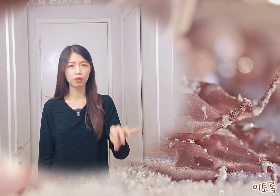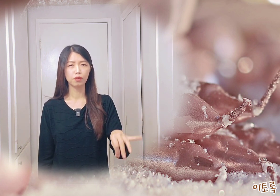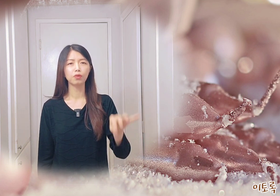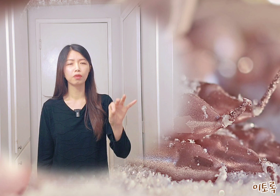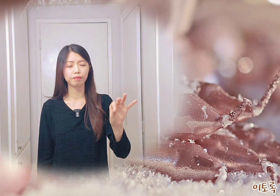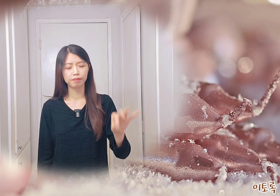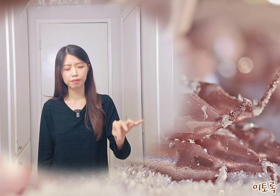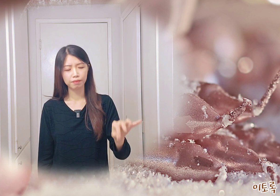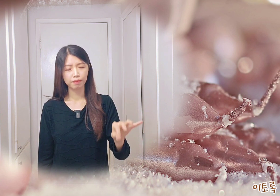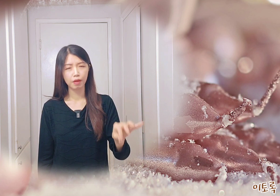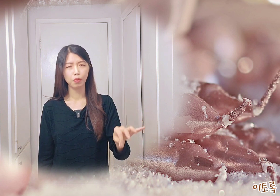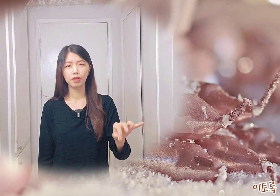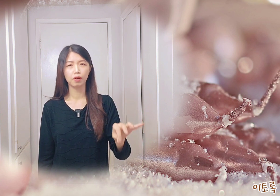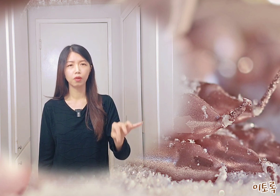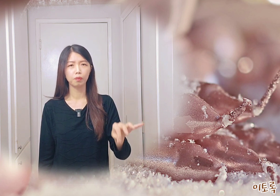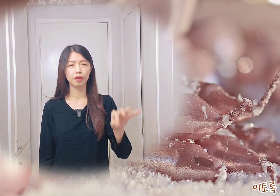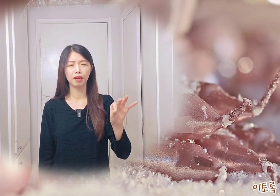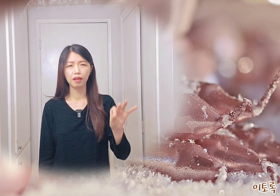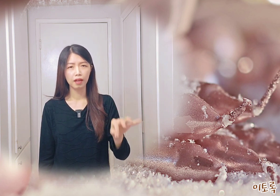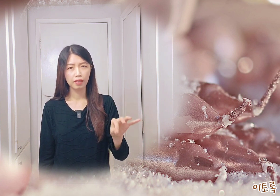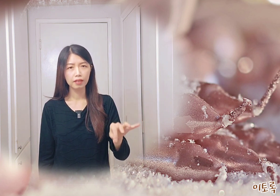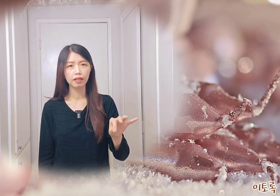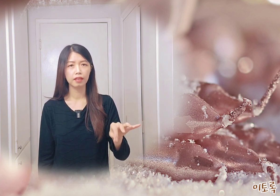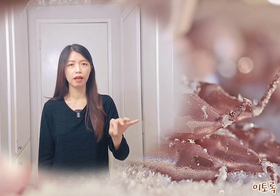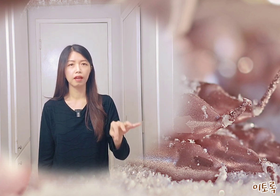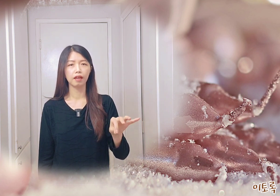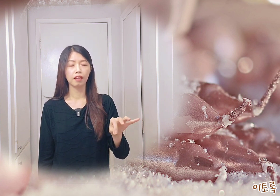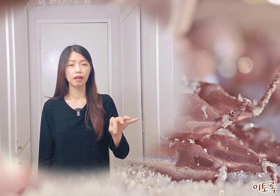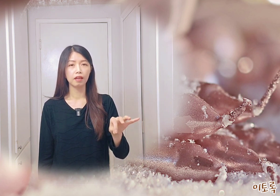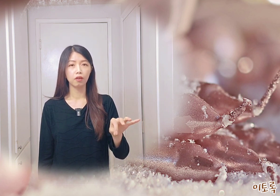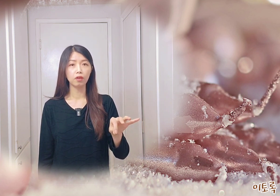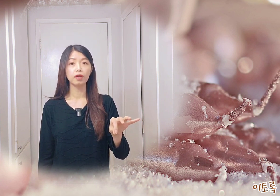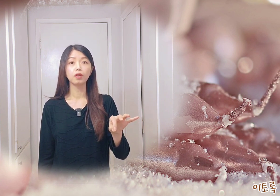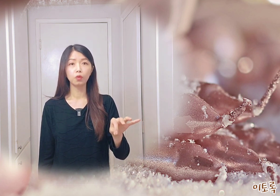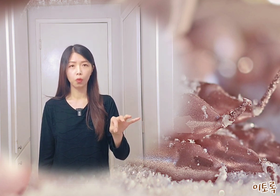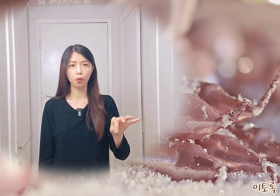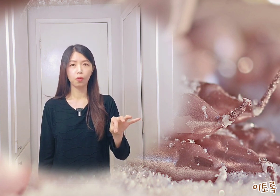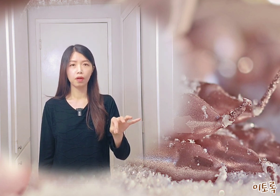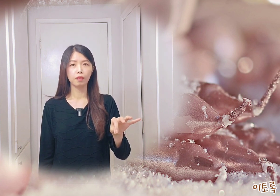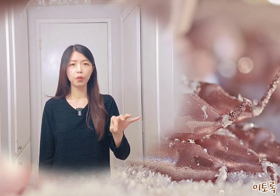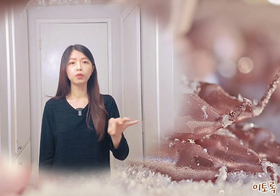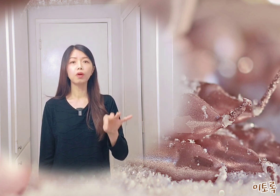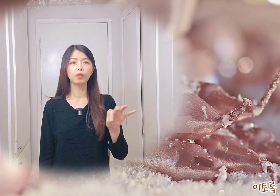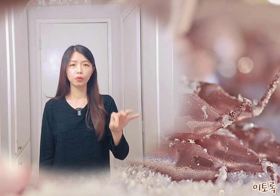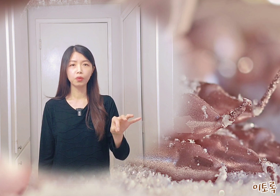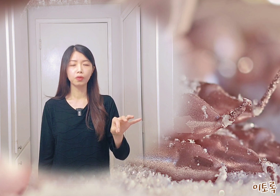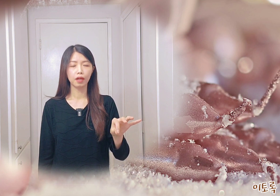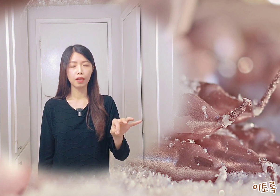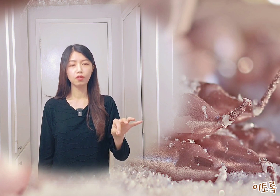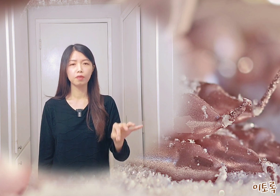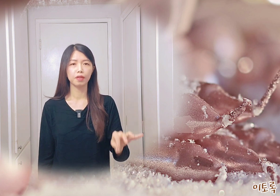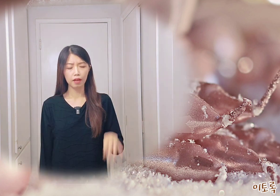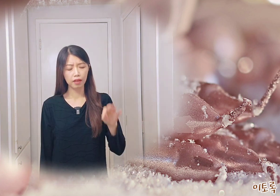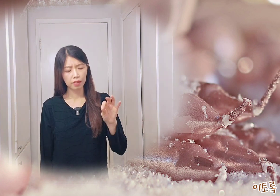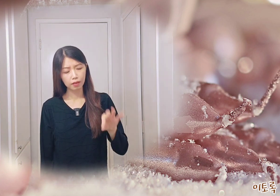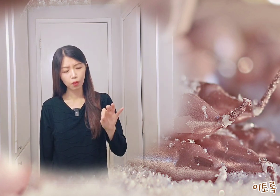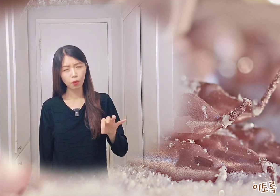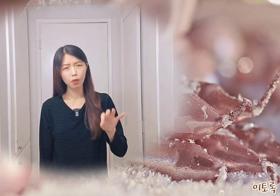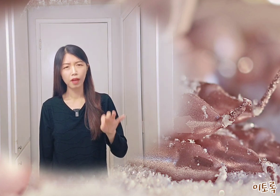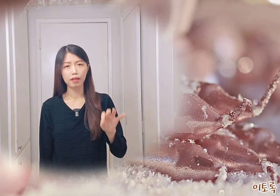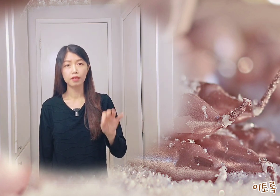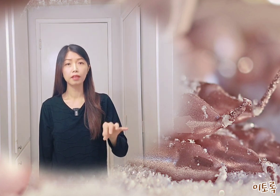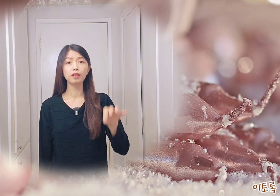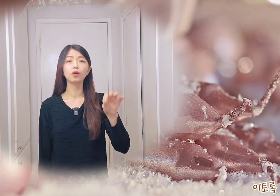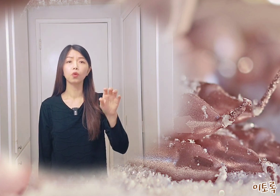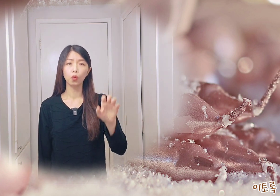흔들어 주시고 보잘것없다, 하찮다, 이거를 이토록 표정으로 다 해주시면 돼요.